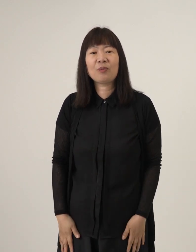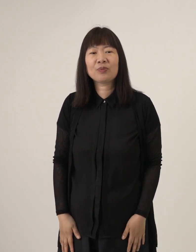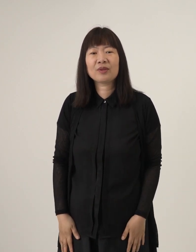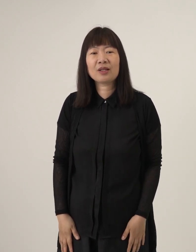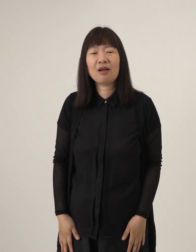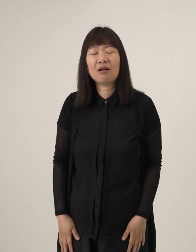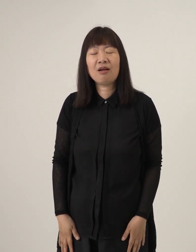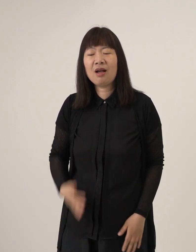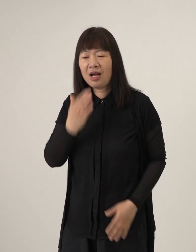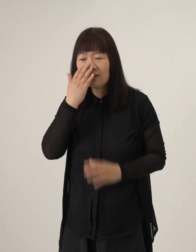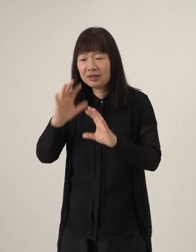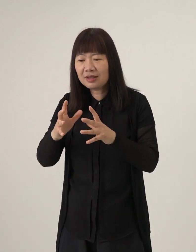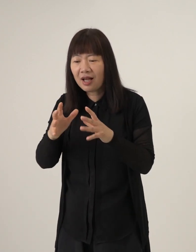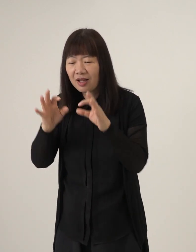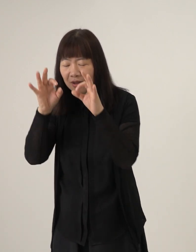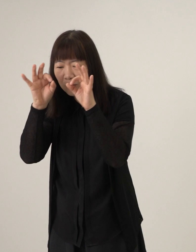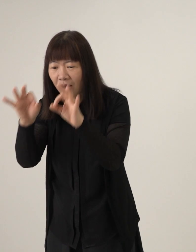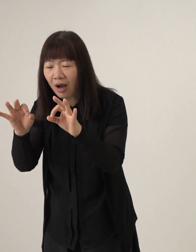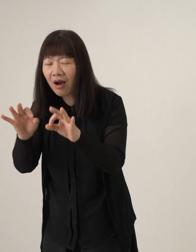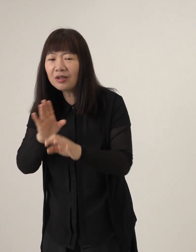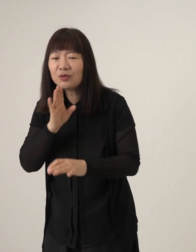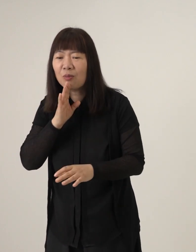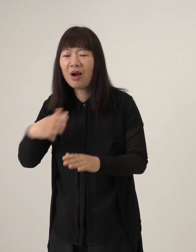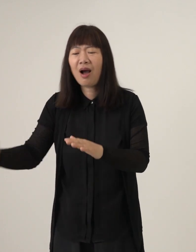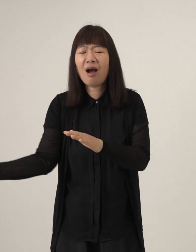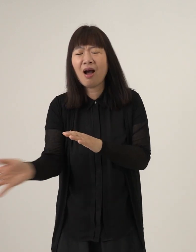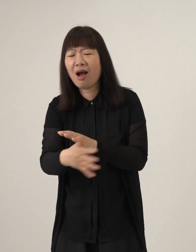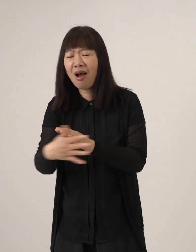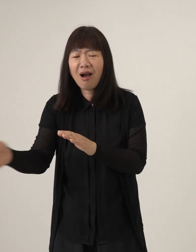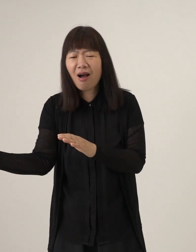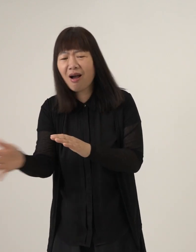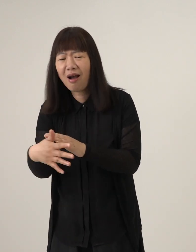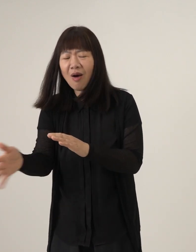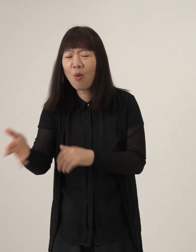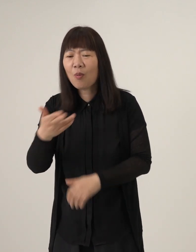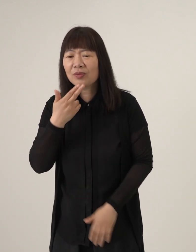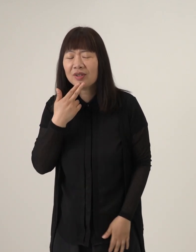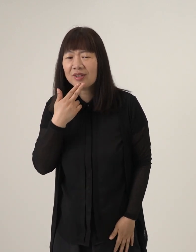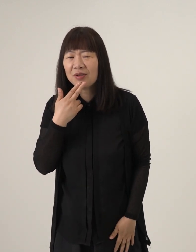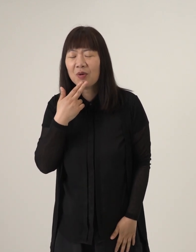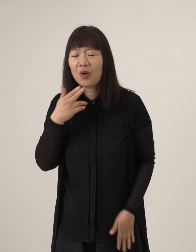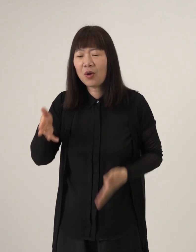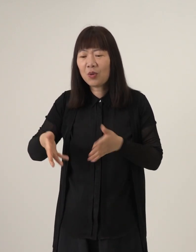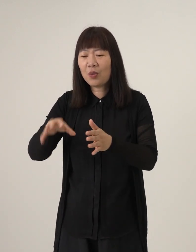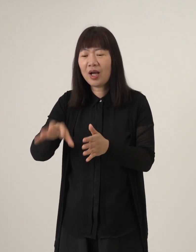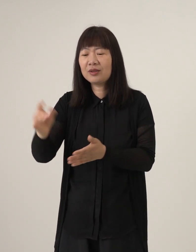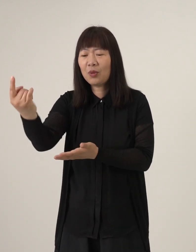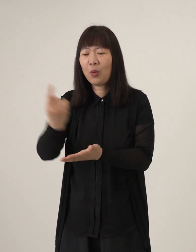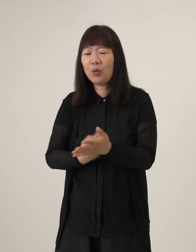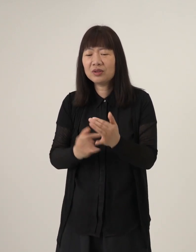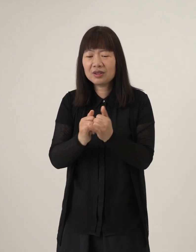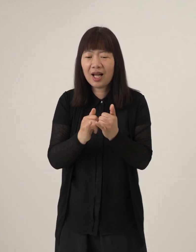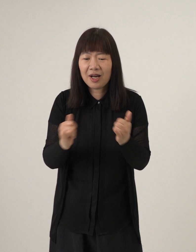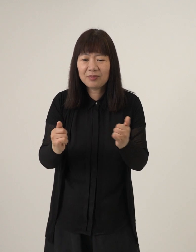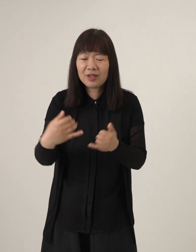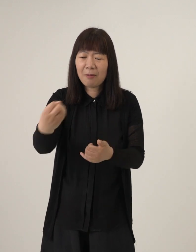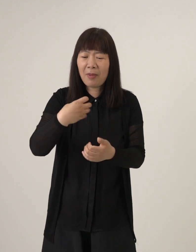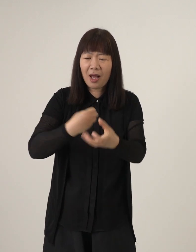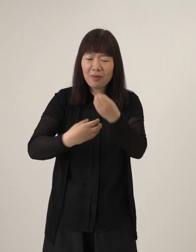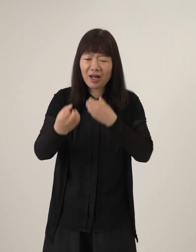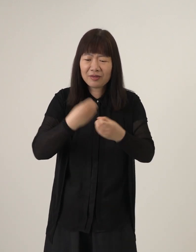땅이 얼마나 황폐해 있는지 앞서 몇 차례 고향에서 온 소식을 듣고 다 알고 있던